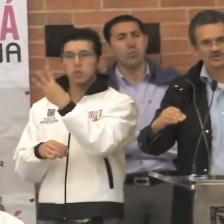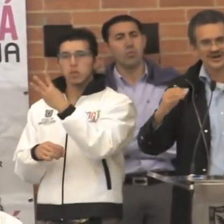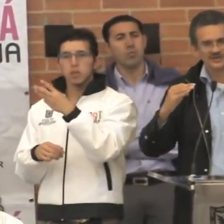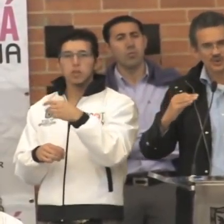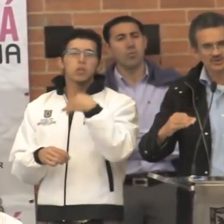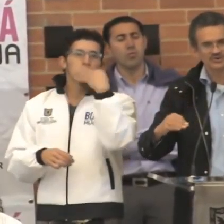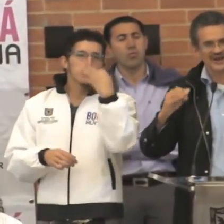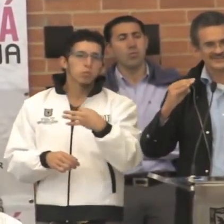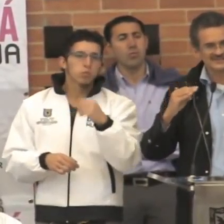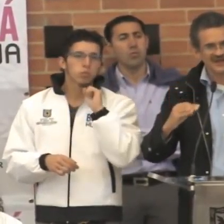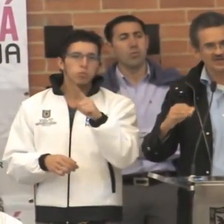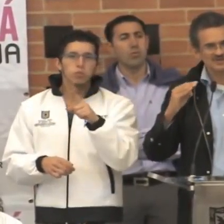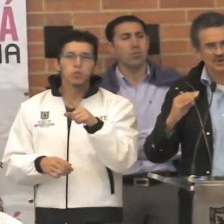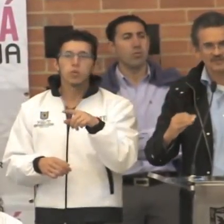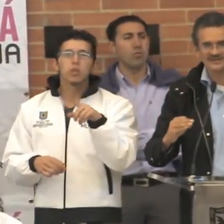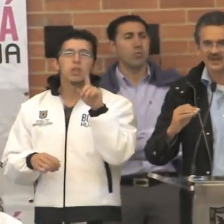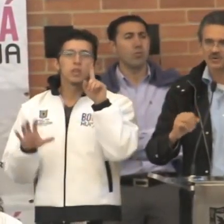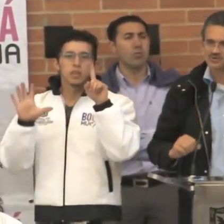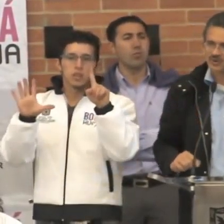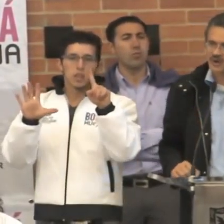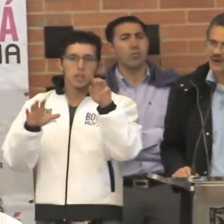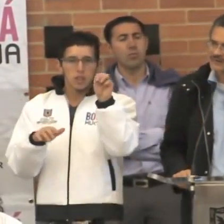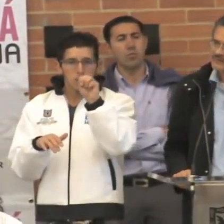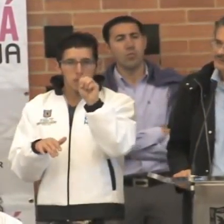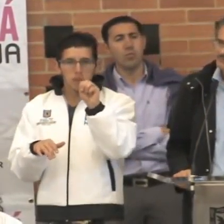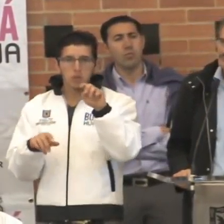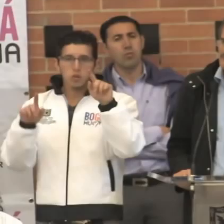cbicos gratuitos garantizados mensualmente de consumo de agua.